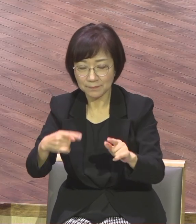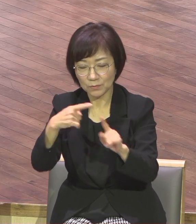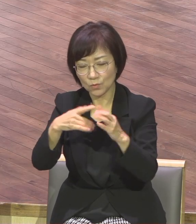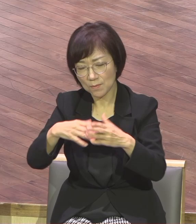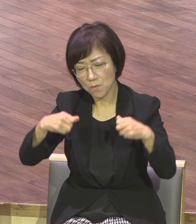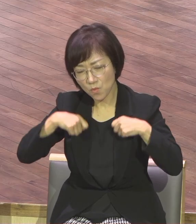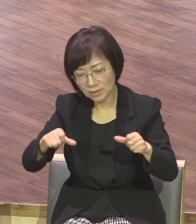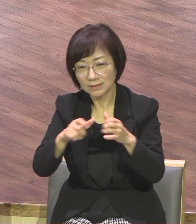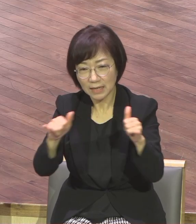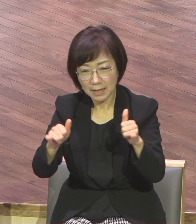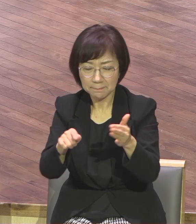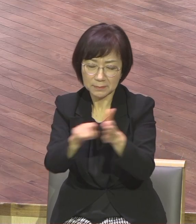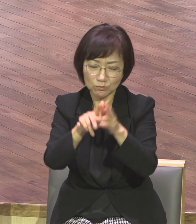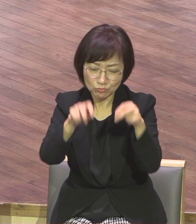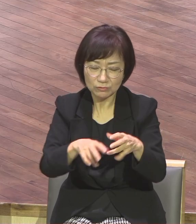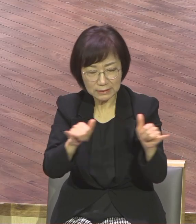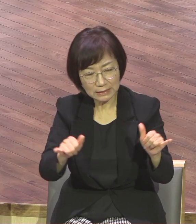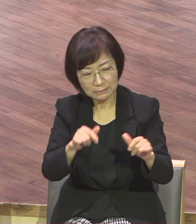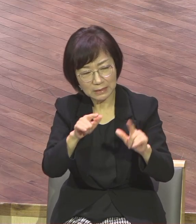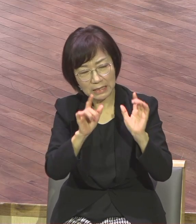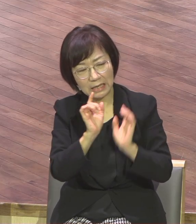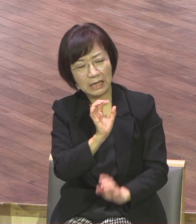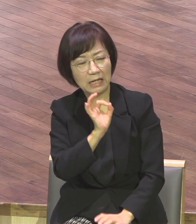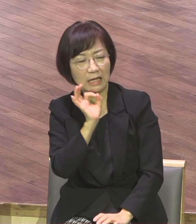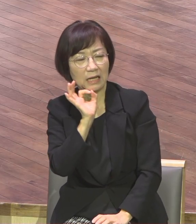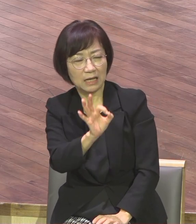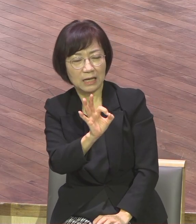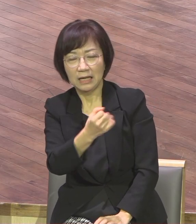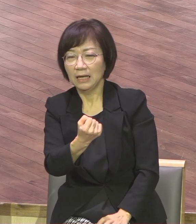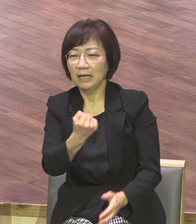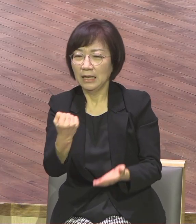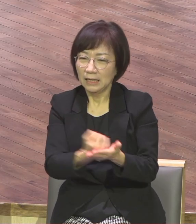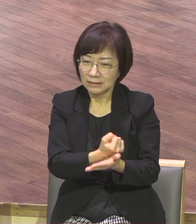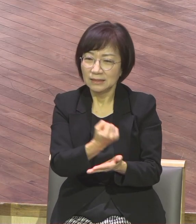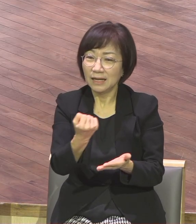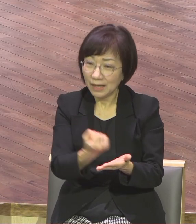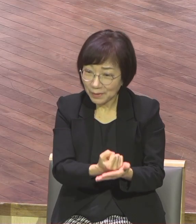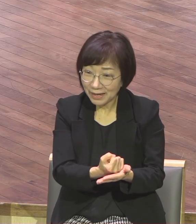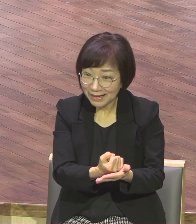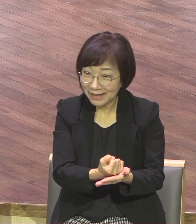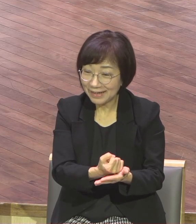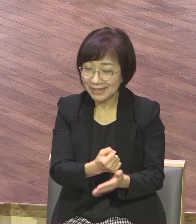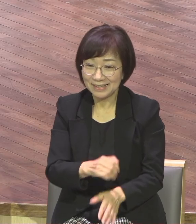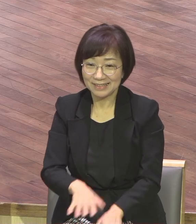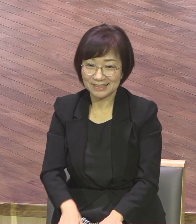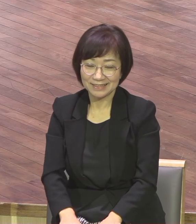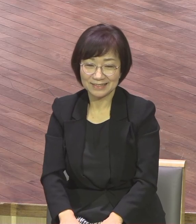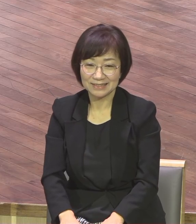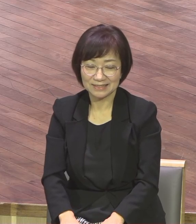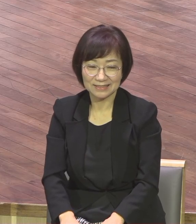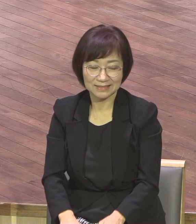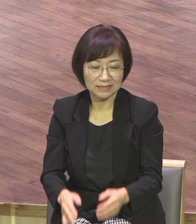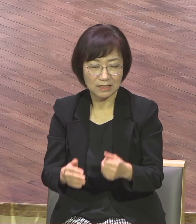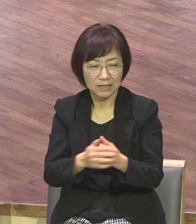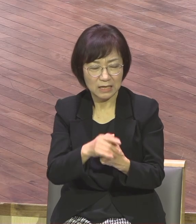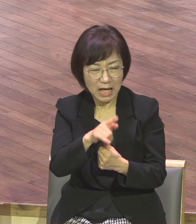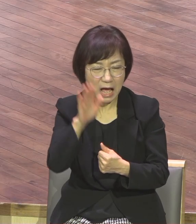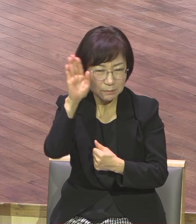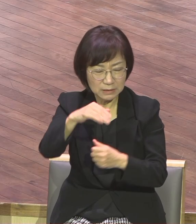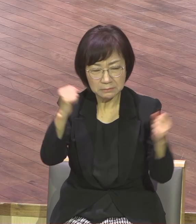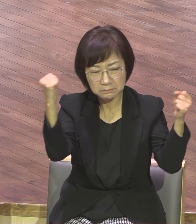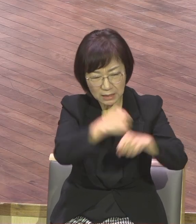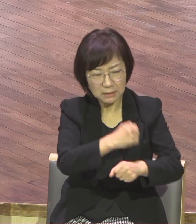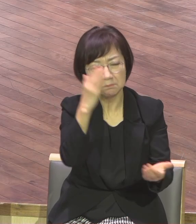말로가 뻔합니다. 여러분 아시지 않습니까? 뻔하기 때문에 그렇게 처참하게 망하면 안